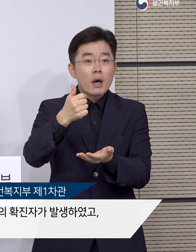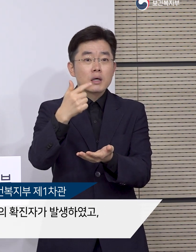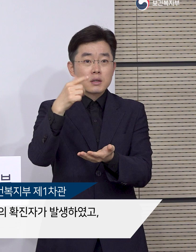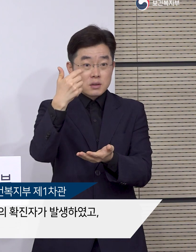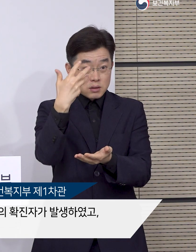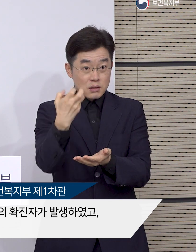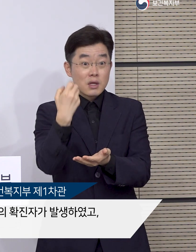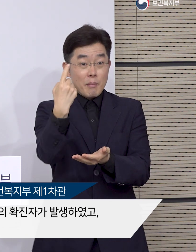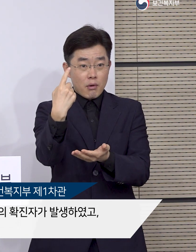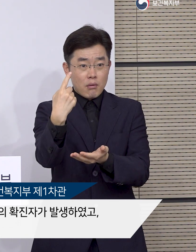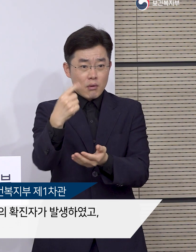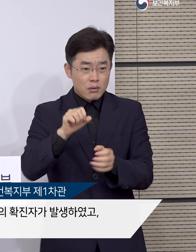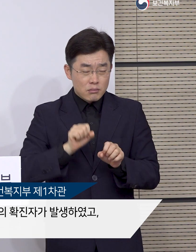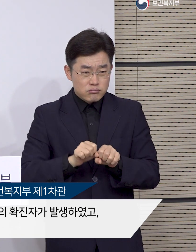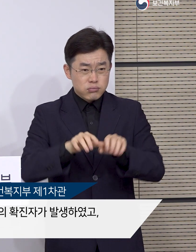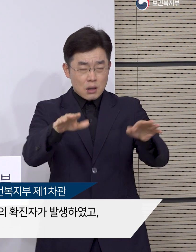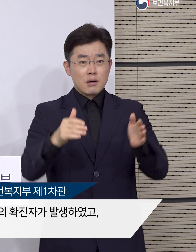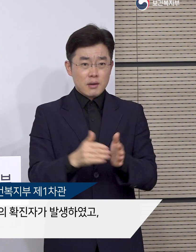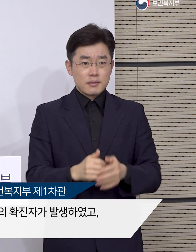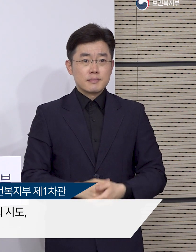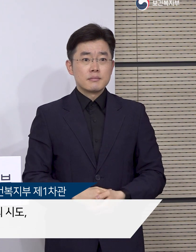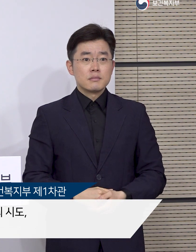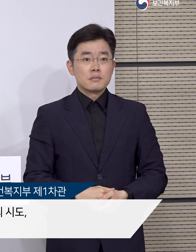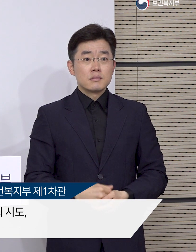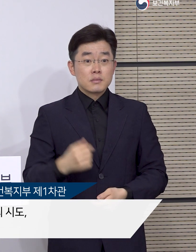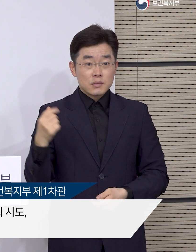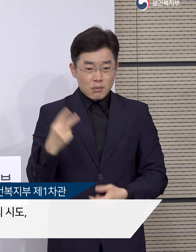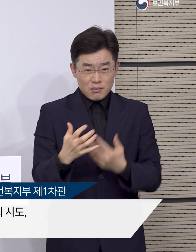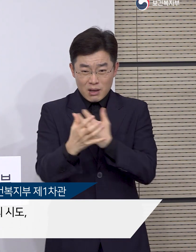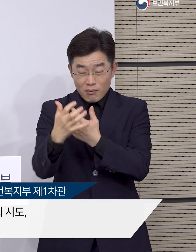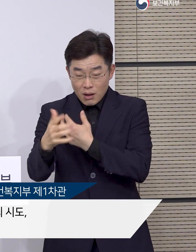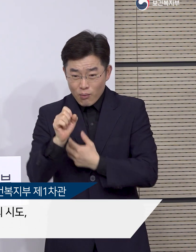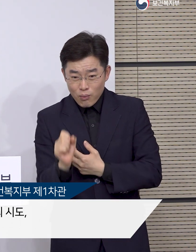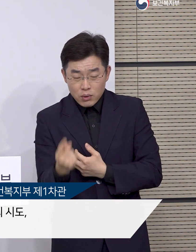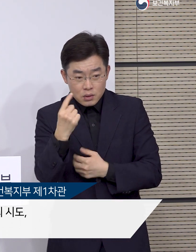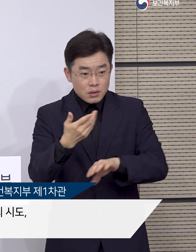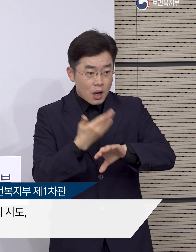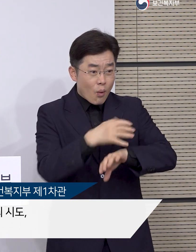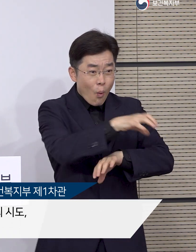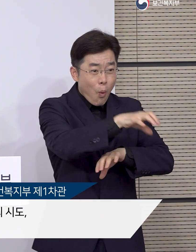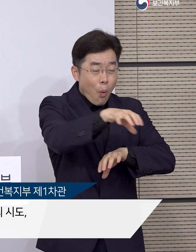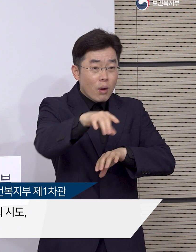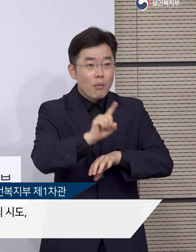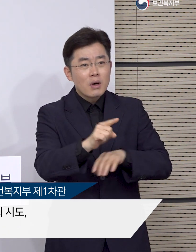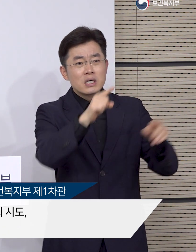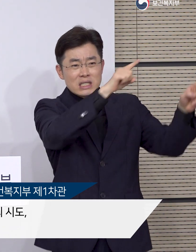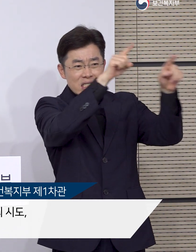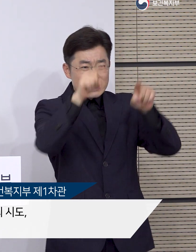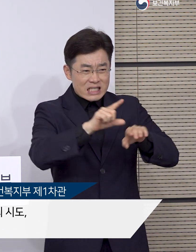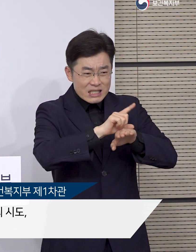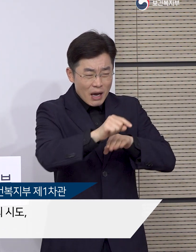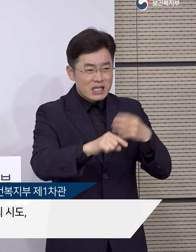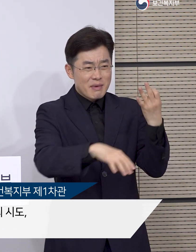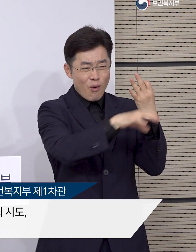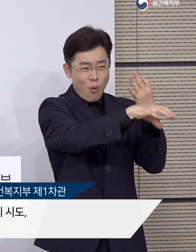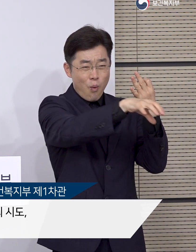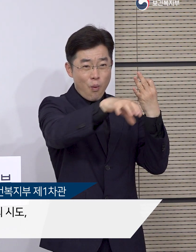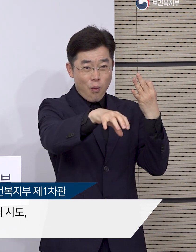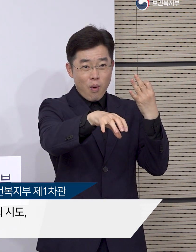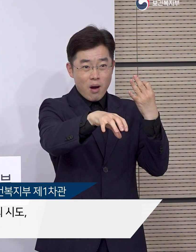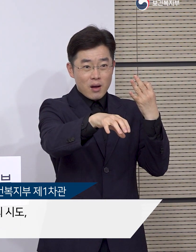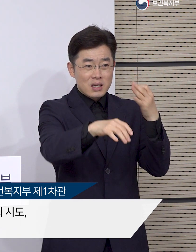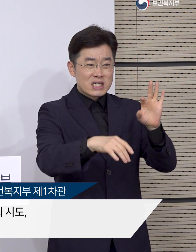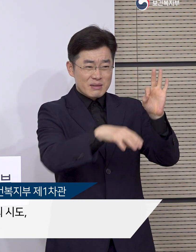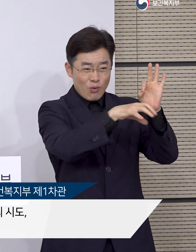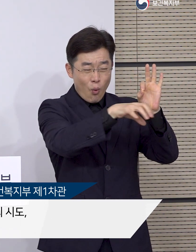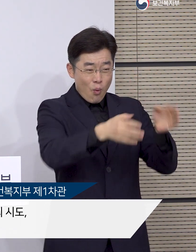581명의 확진자가 발생하였고 집회로 인한 추가 전파가 서울뿐 아니라 14개의 시도,